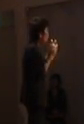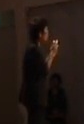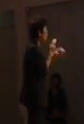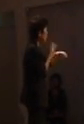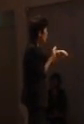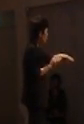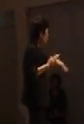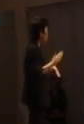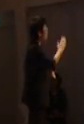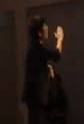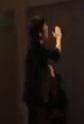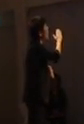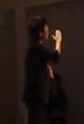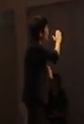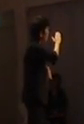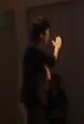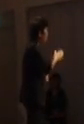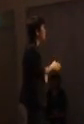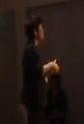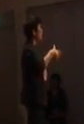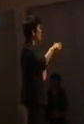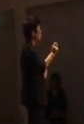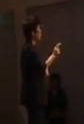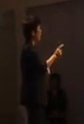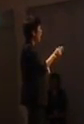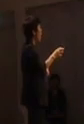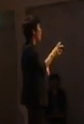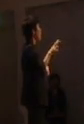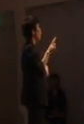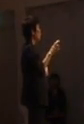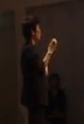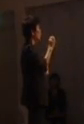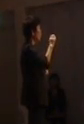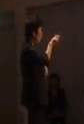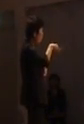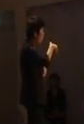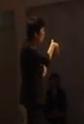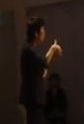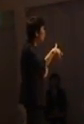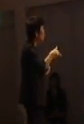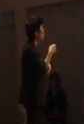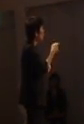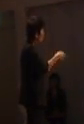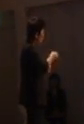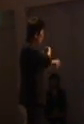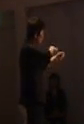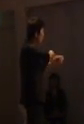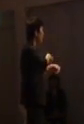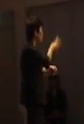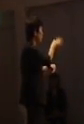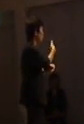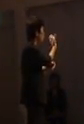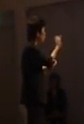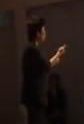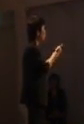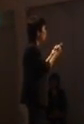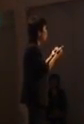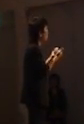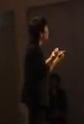ズの ルークのようになくなったってはずの手があるで、ちょっとこう開いてみると機械だった、それは未来はあると思うんです。で